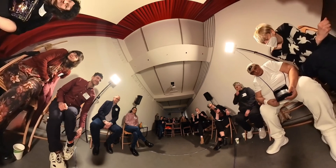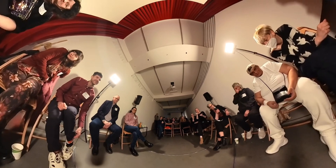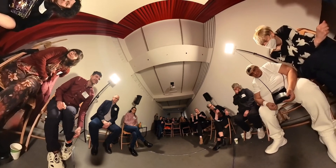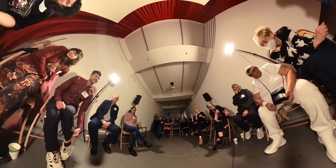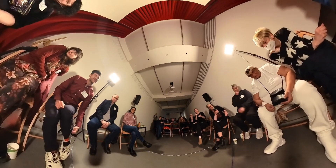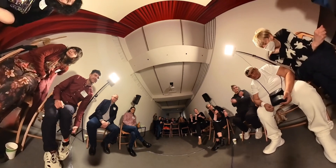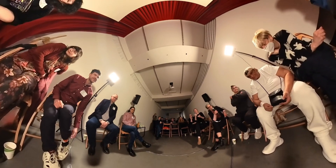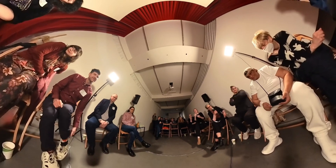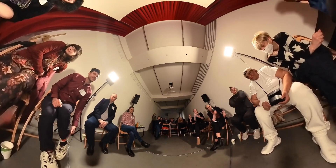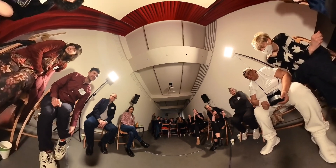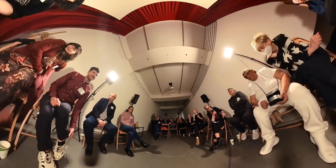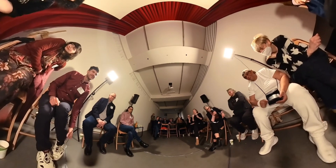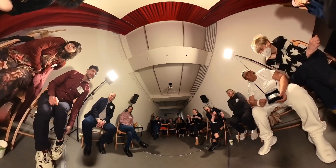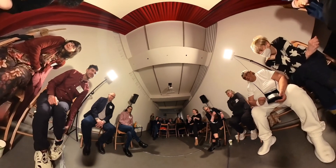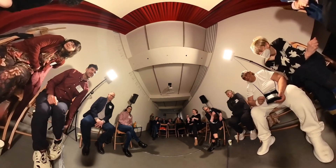děláte. Takže